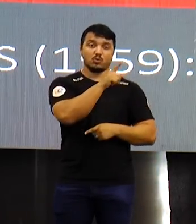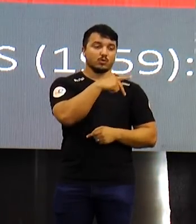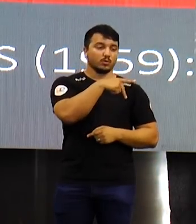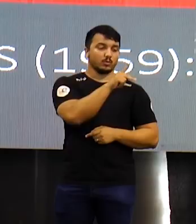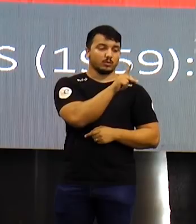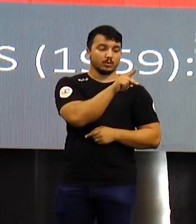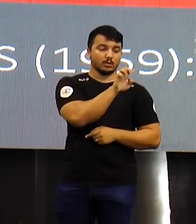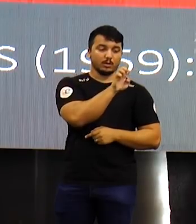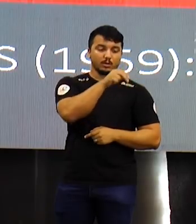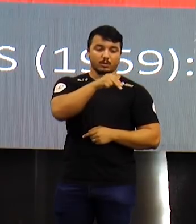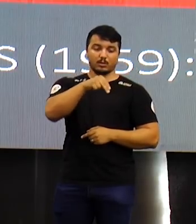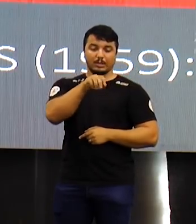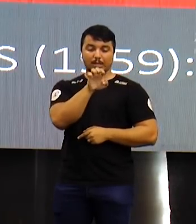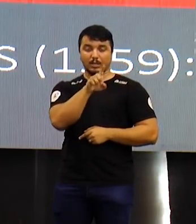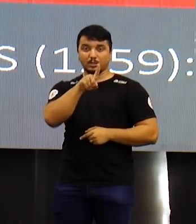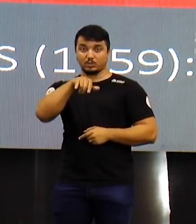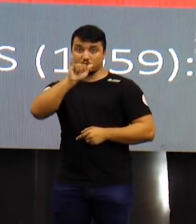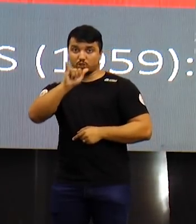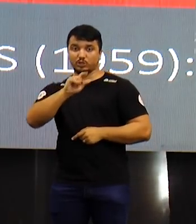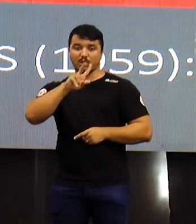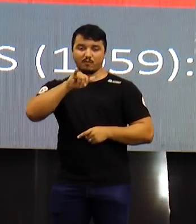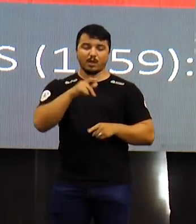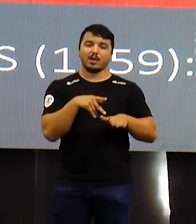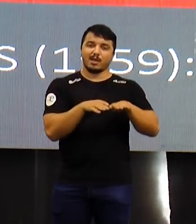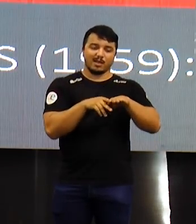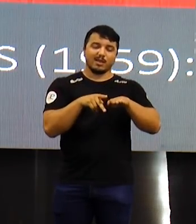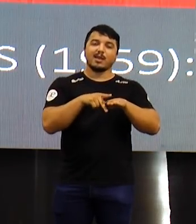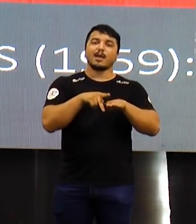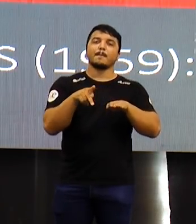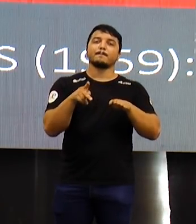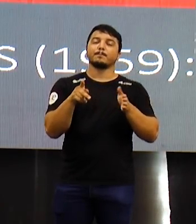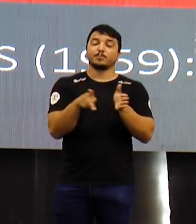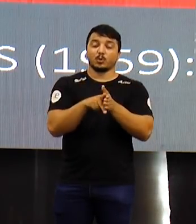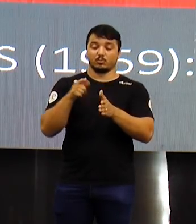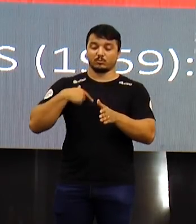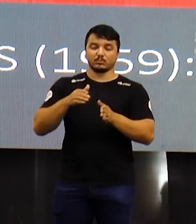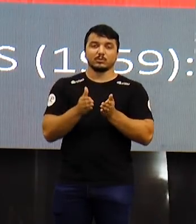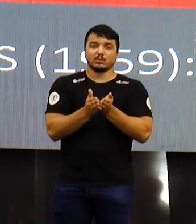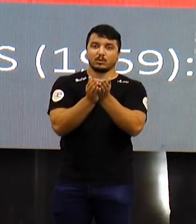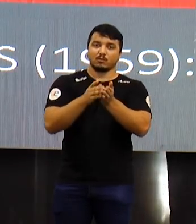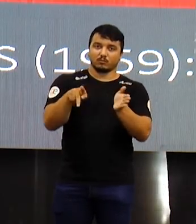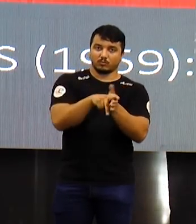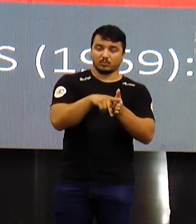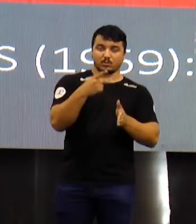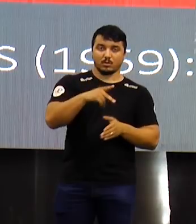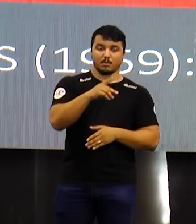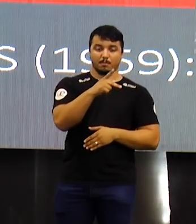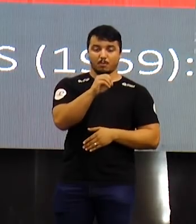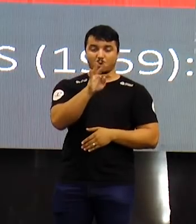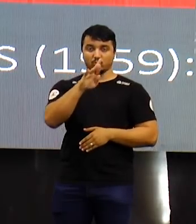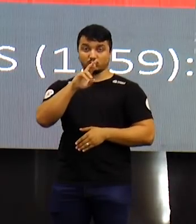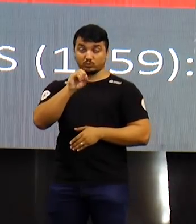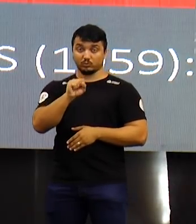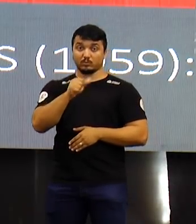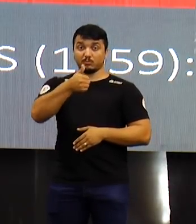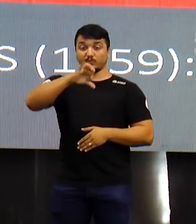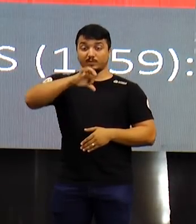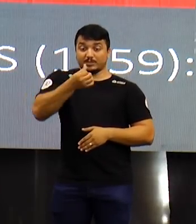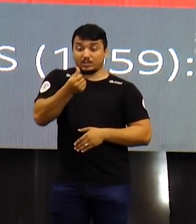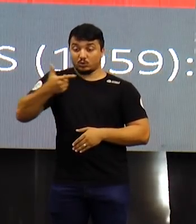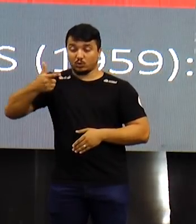em 61, se sucederá a crise dos mísseis em 62. Por